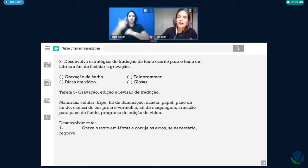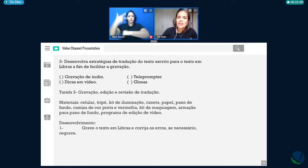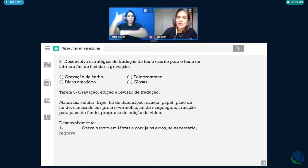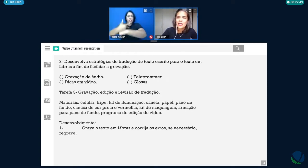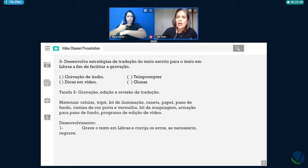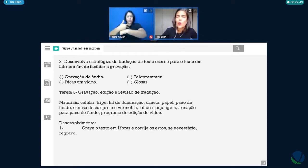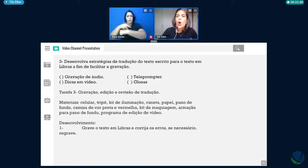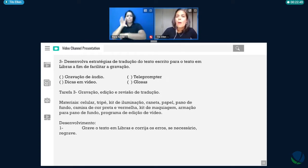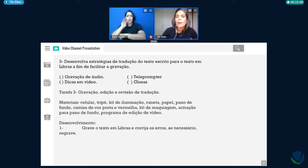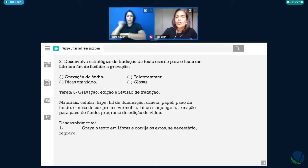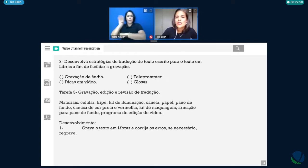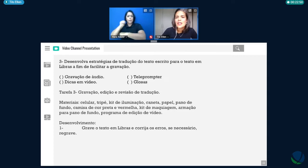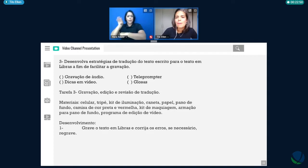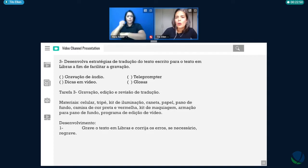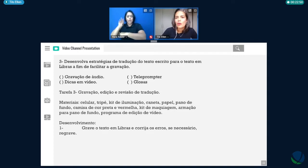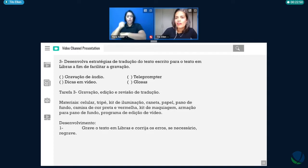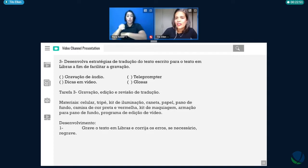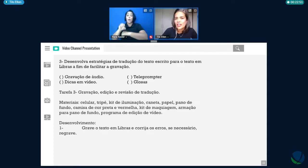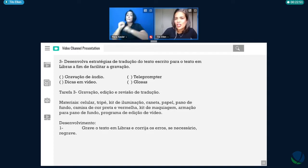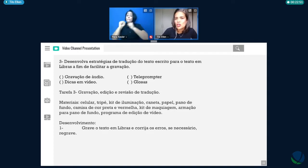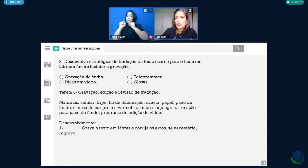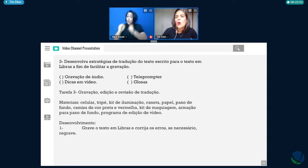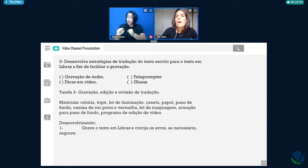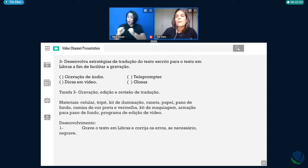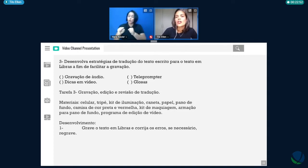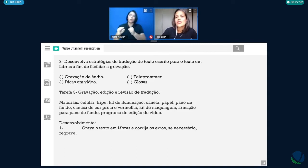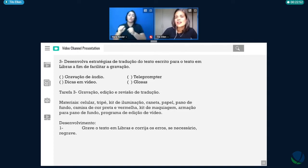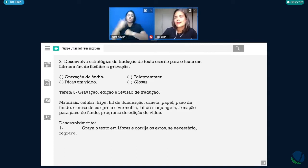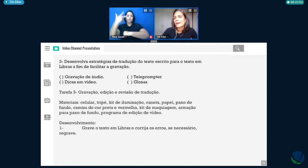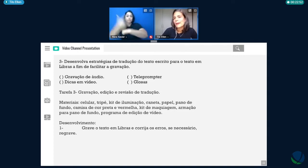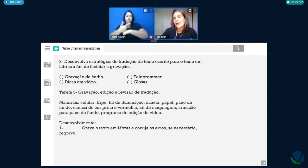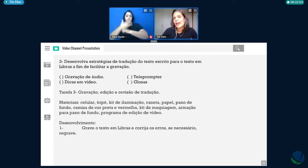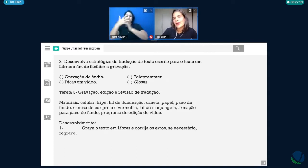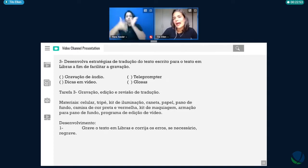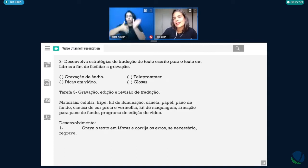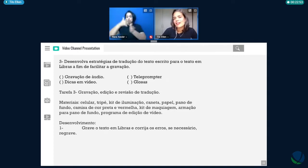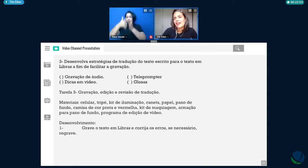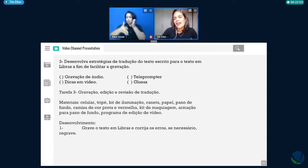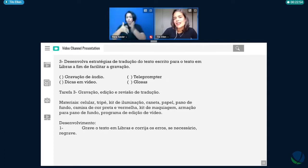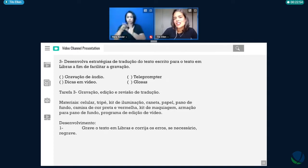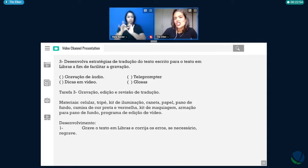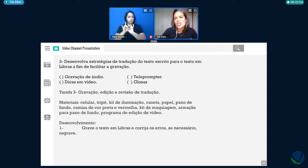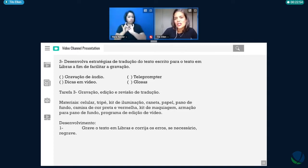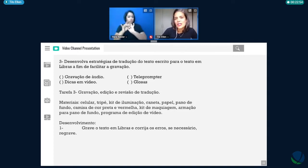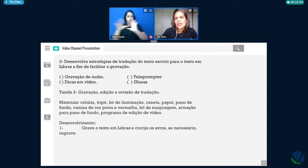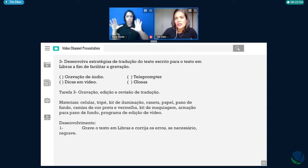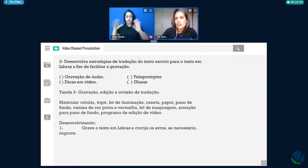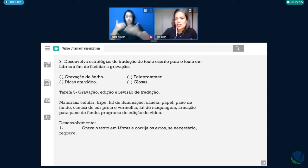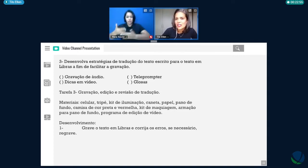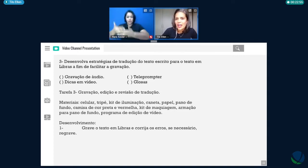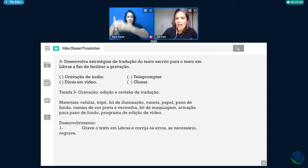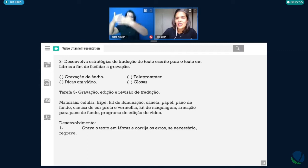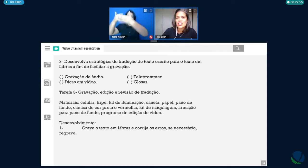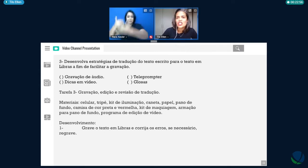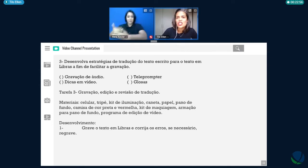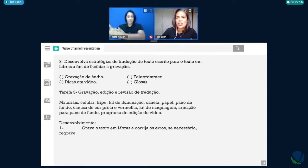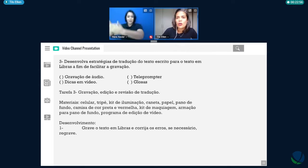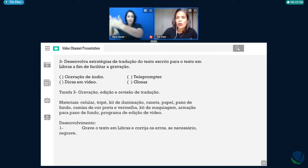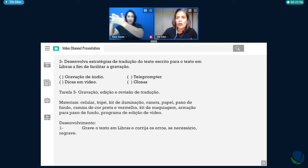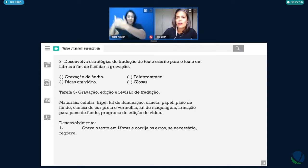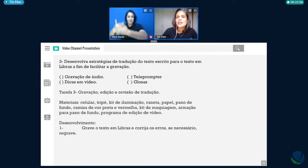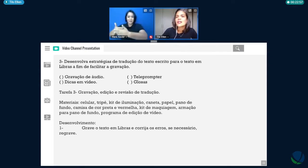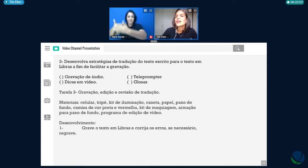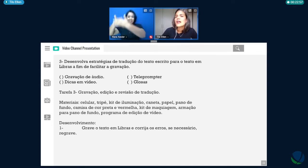por gravação, pode ser por vídeo, pode ser também através de língua de sinais,